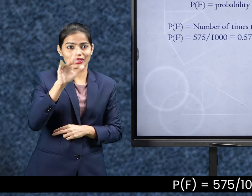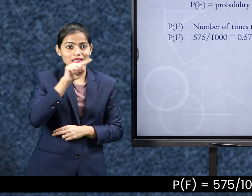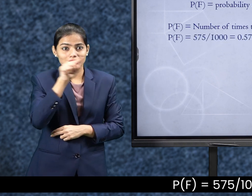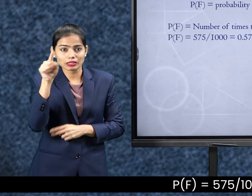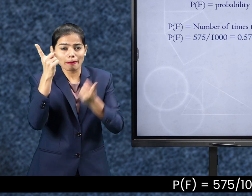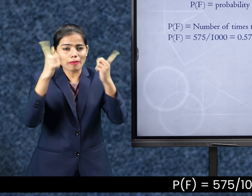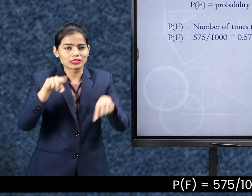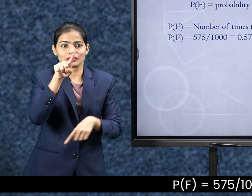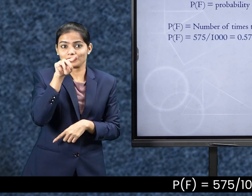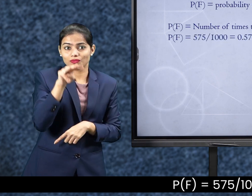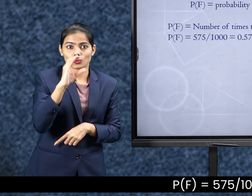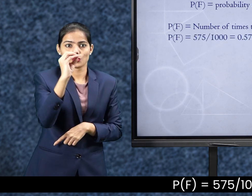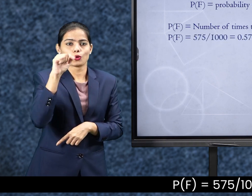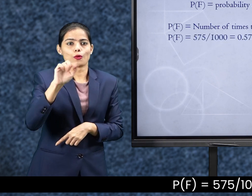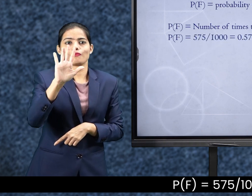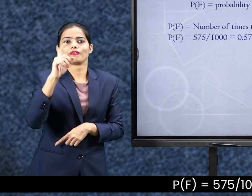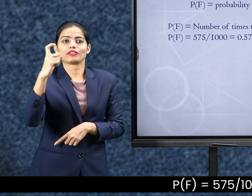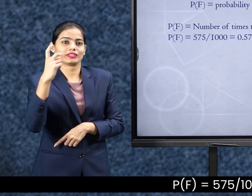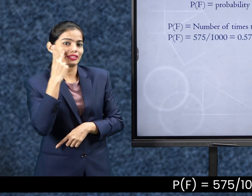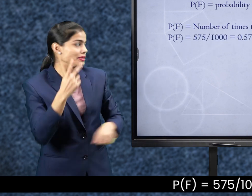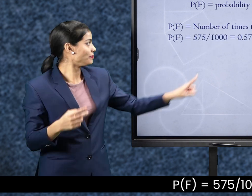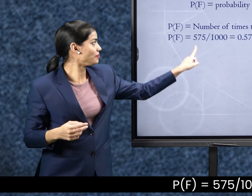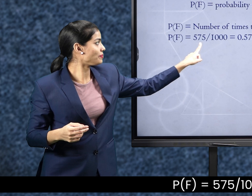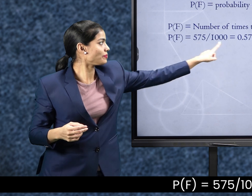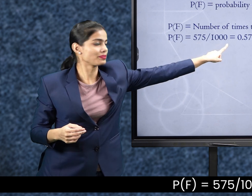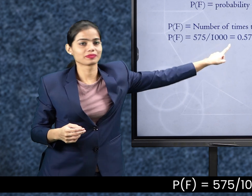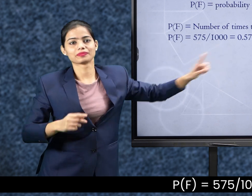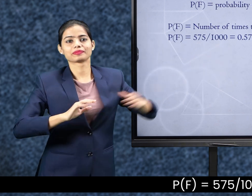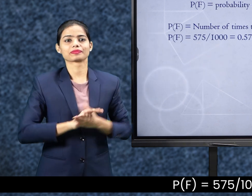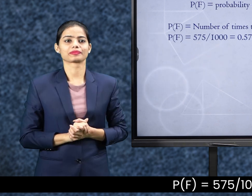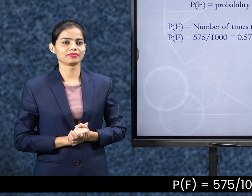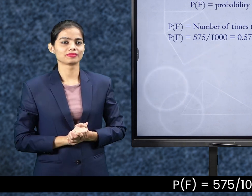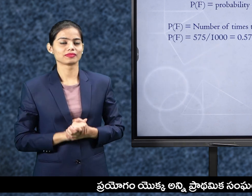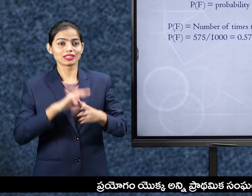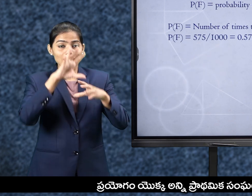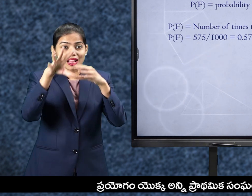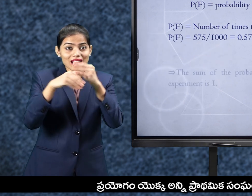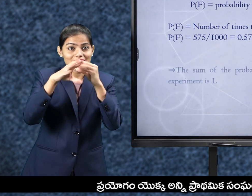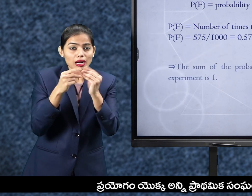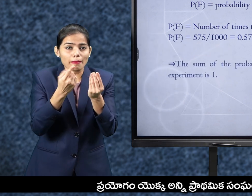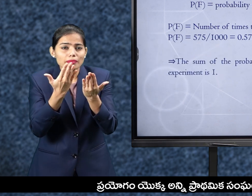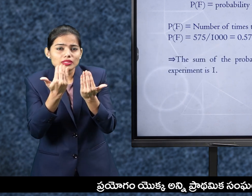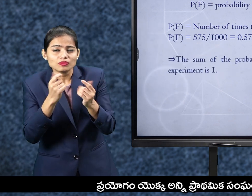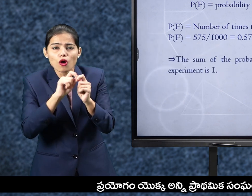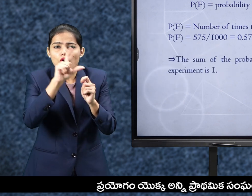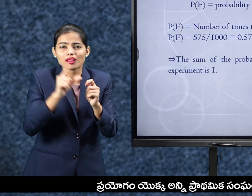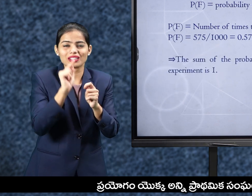575/1000 is equal to 0.575. ప్రయోగం యొక్క అన్ని ప్రాథమిక